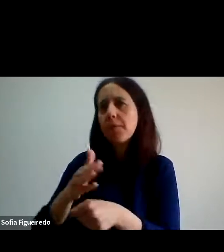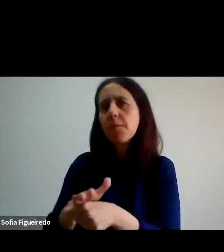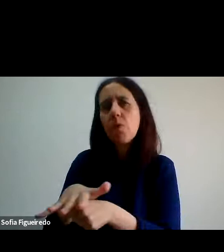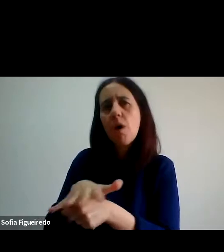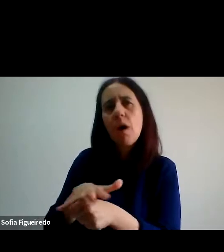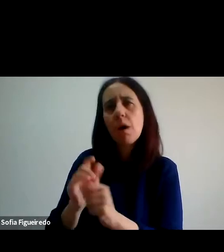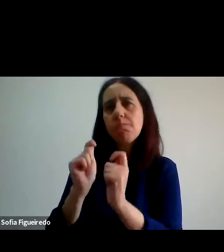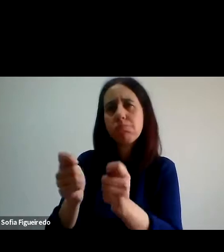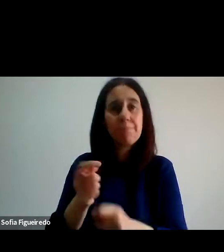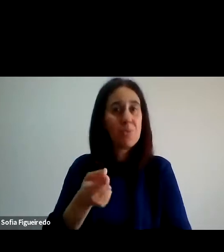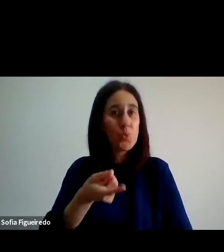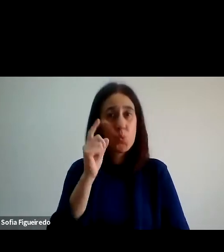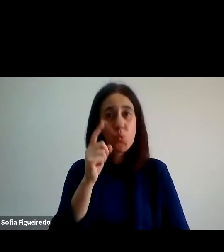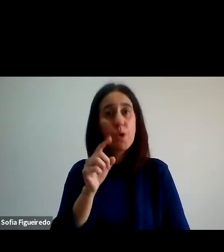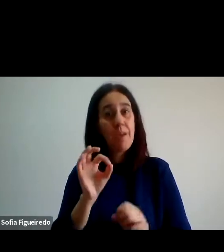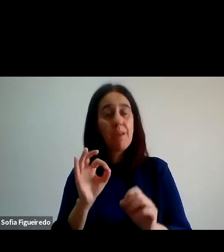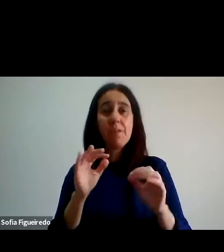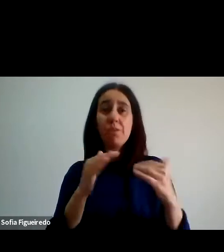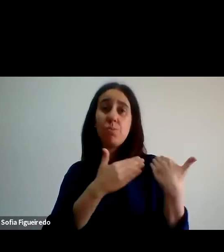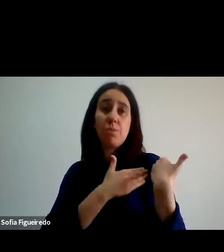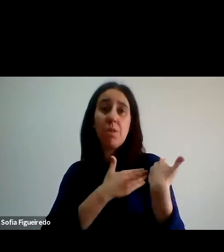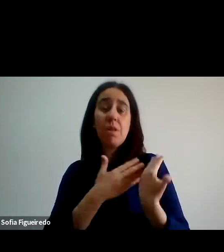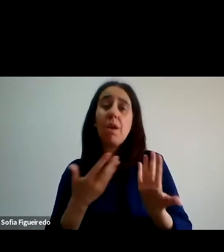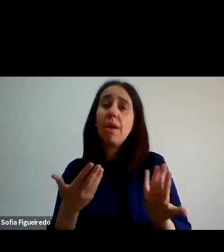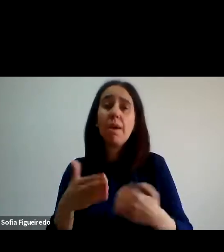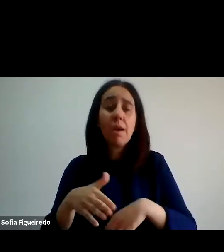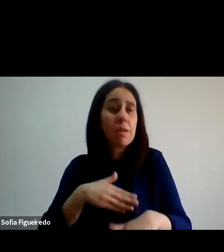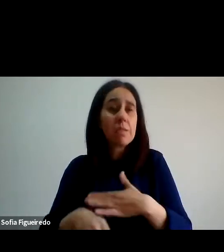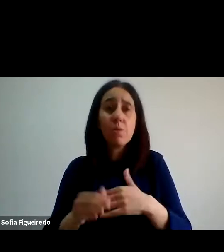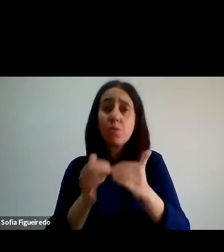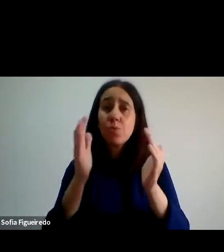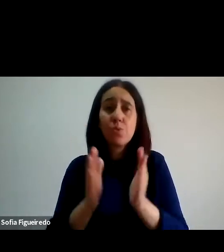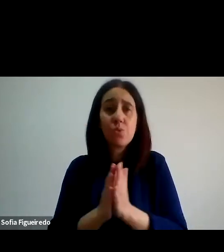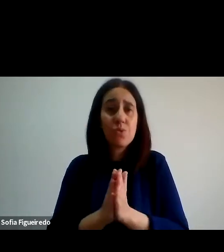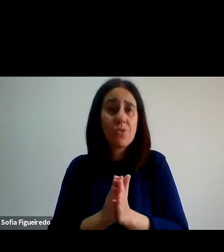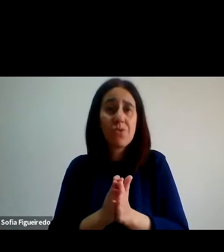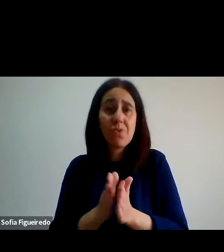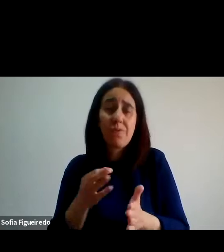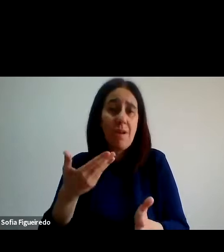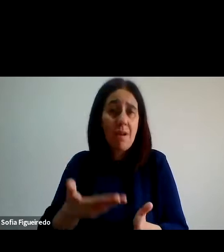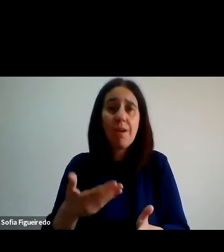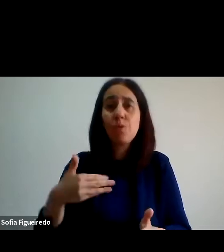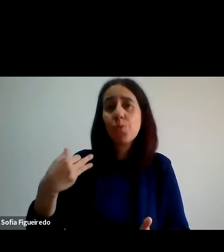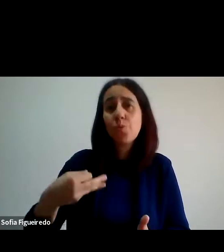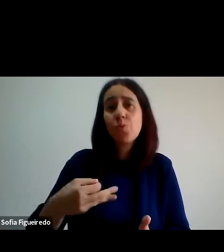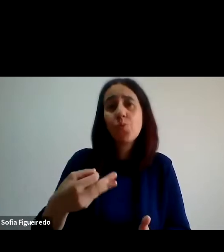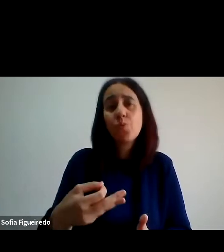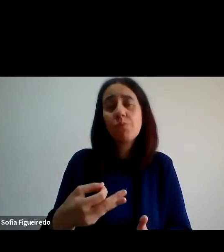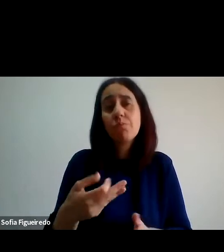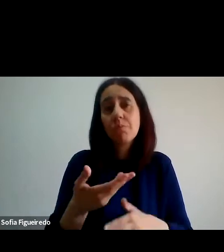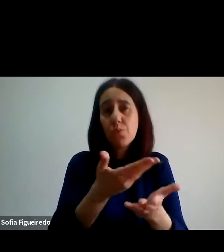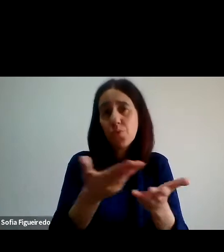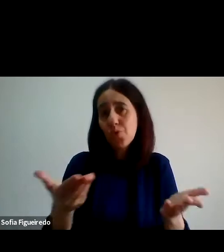áreas. Não, é algo que é uma responsabilidade e é uma ação que todos nós fazemos todos os dias, uns com os